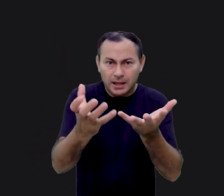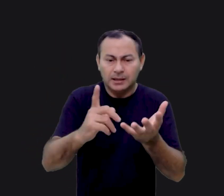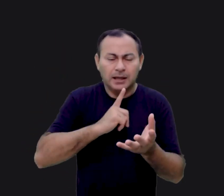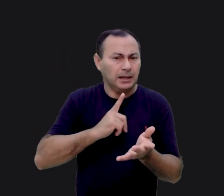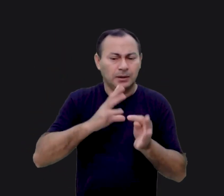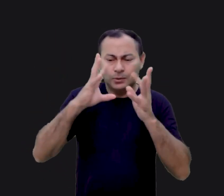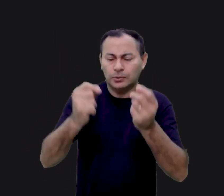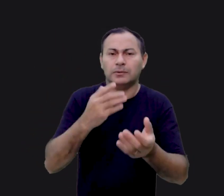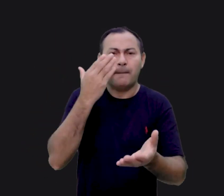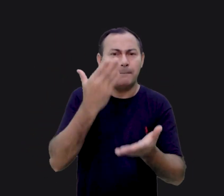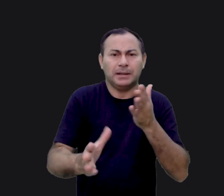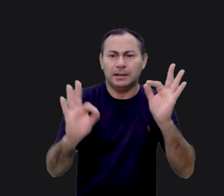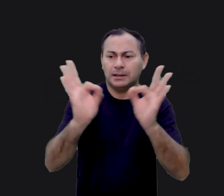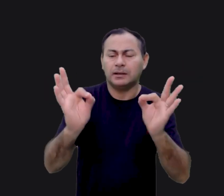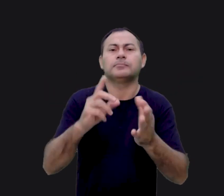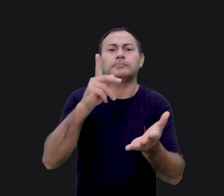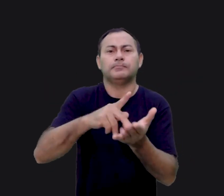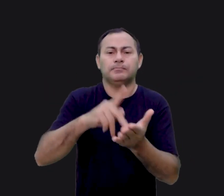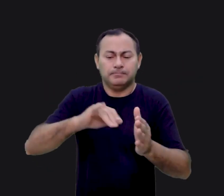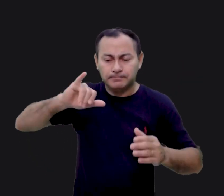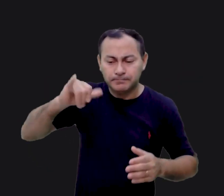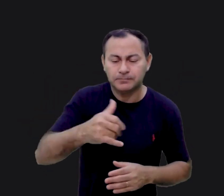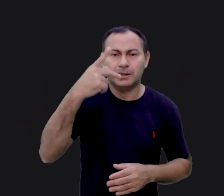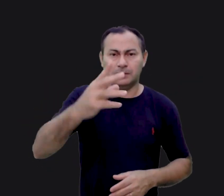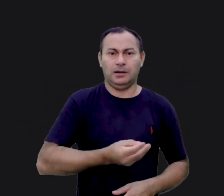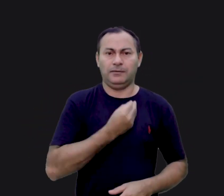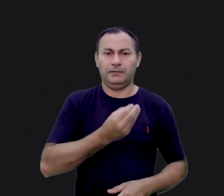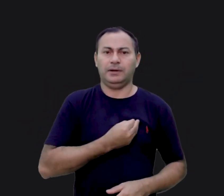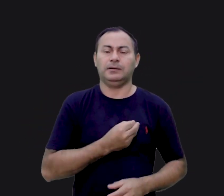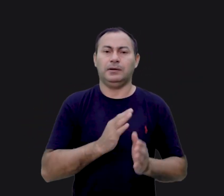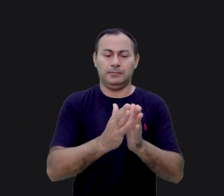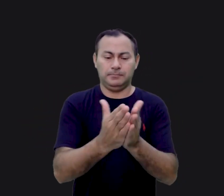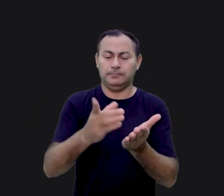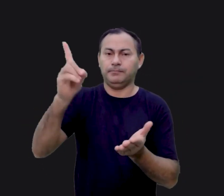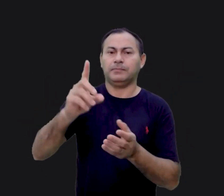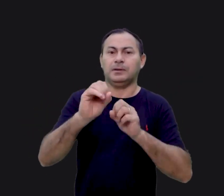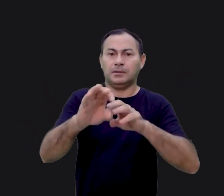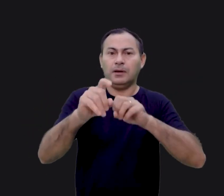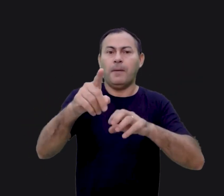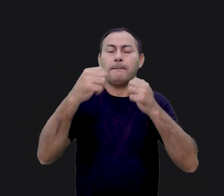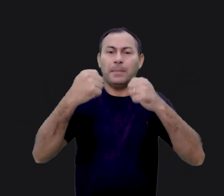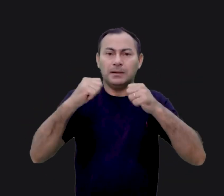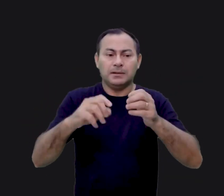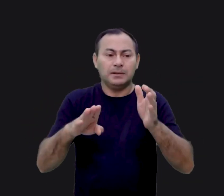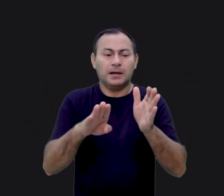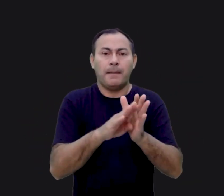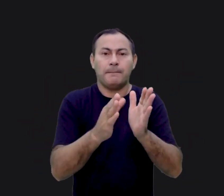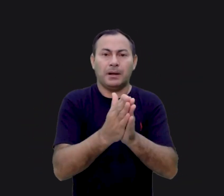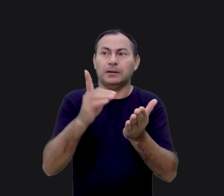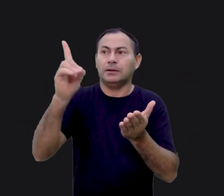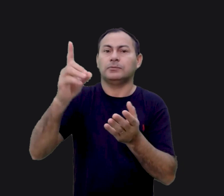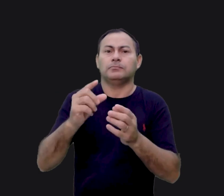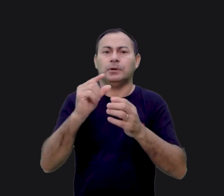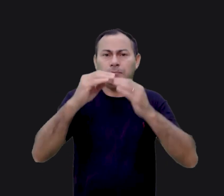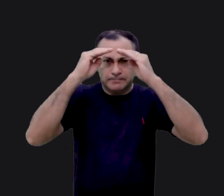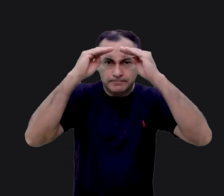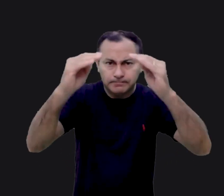quiser ter tudo e não perder nada e realmente aproveitar a sua vida as escrituras ensinam que você precisa chegar a palavra de Deus e